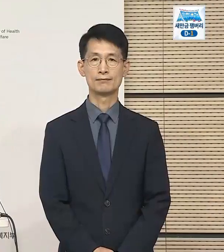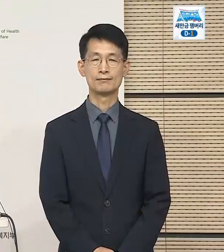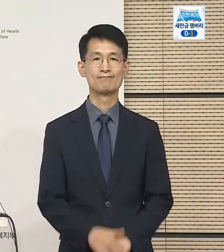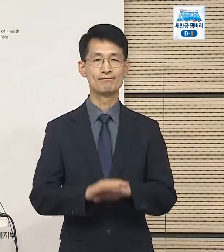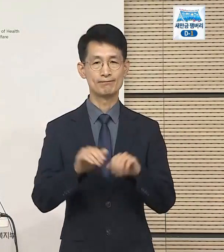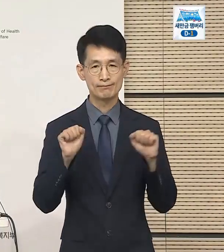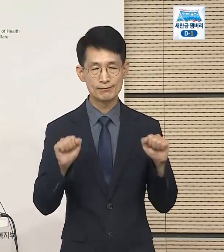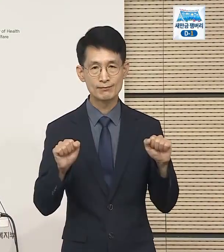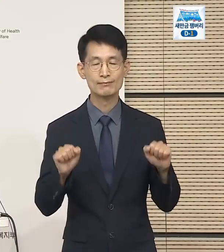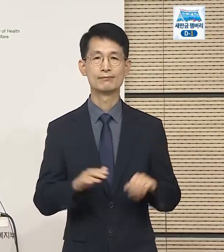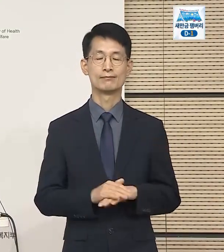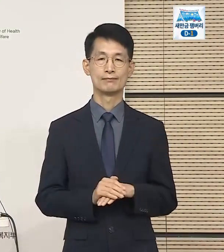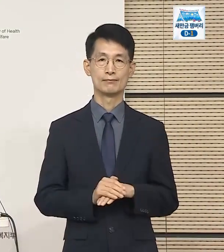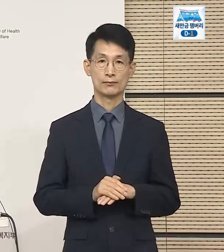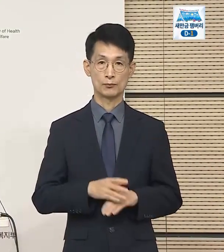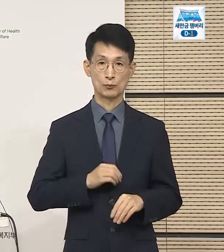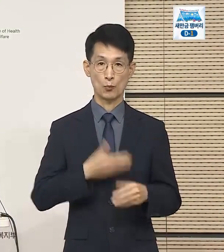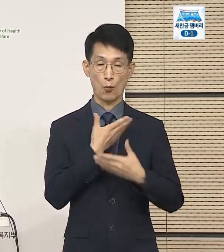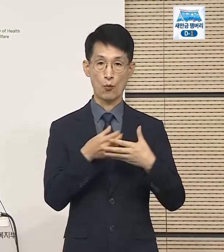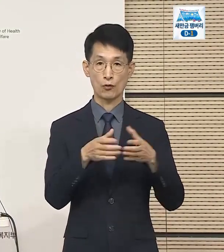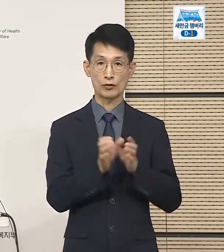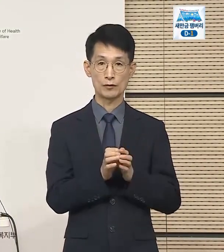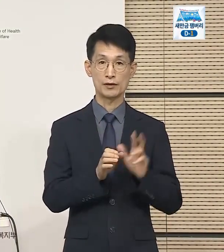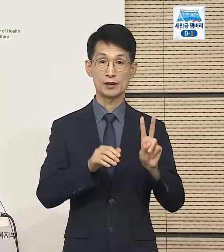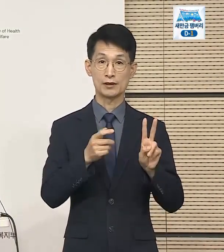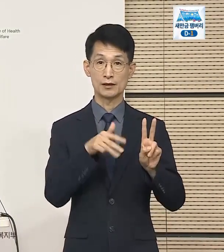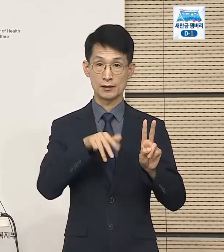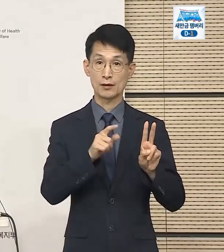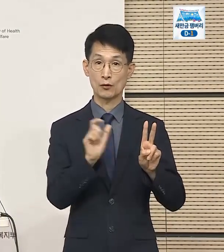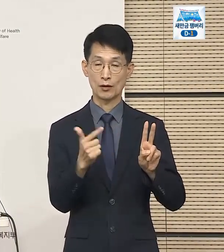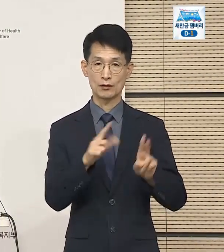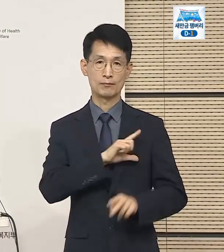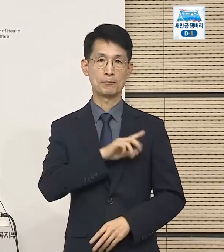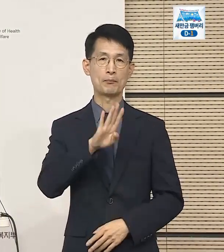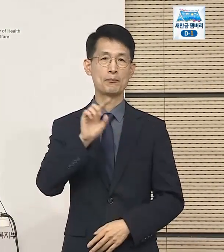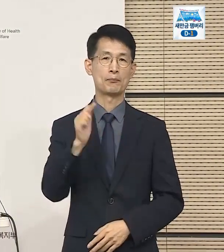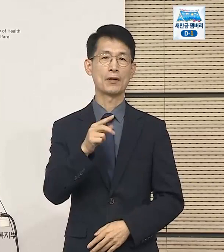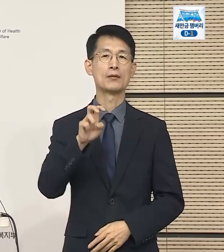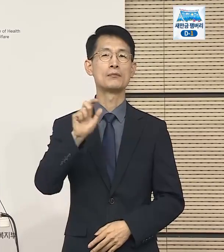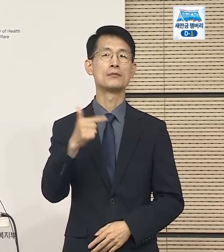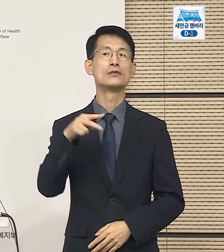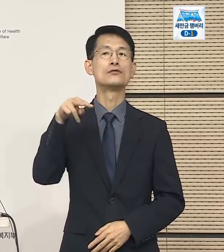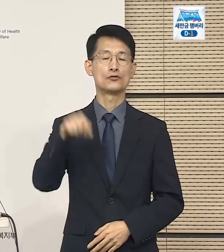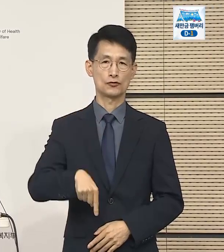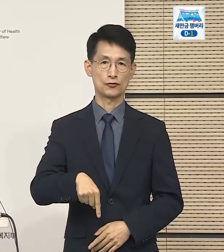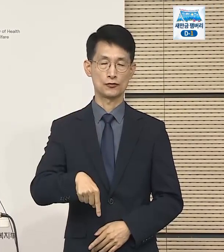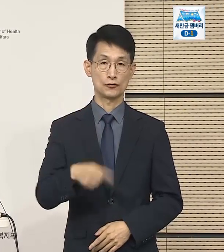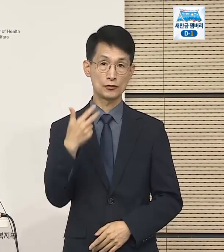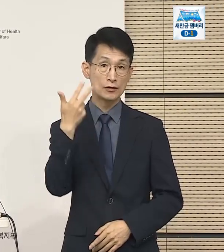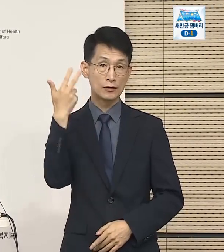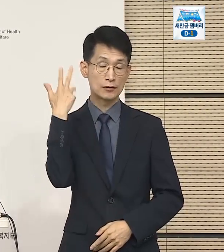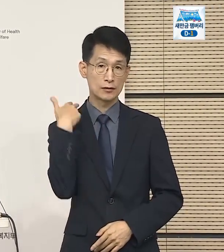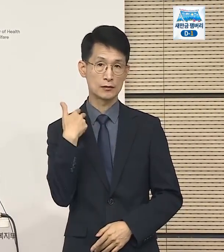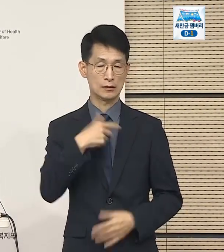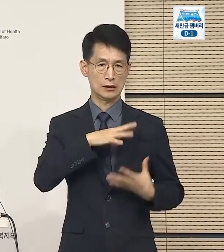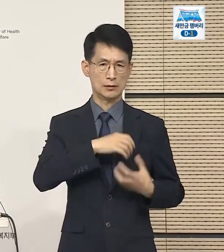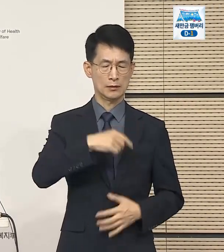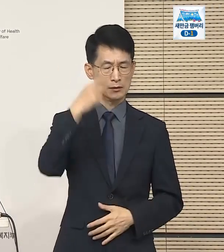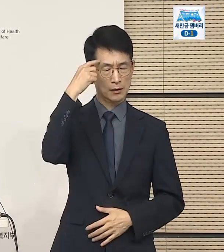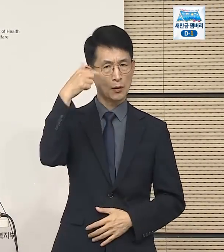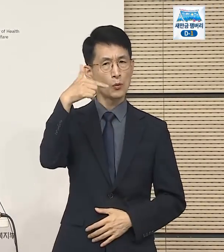예 안녕하십니까 보건복지부 2차관 박민수입니다 지난주 심뇌혈관 질환위원회